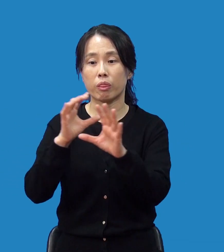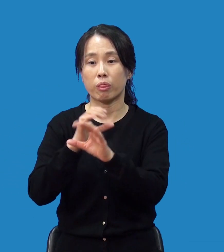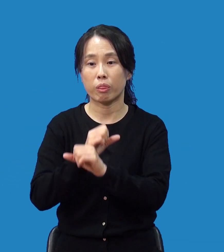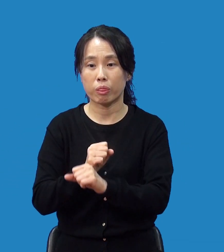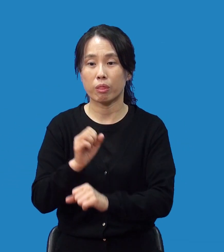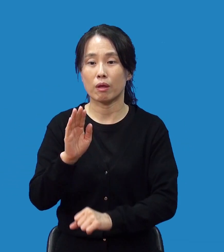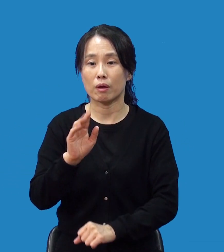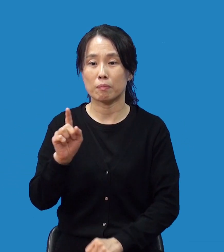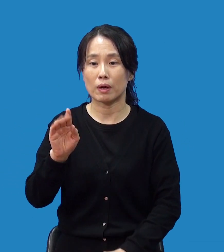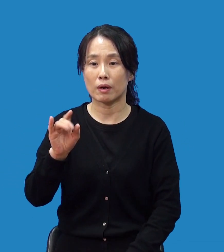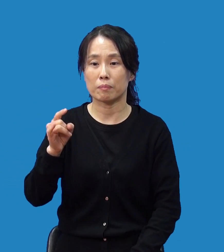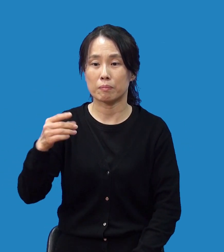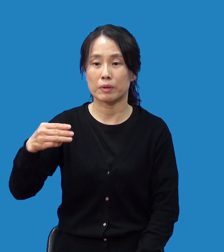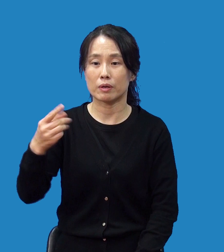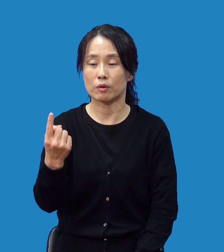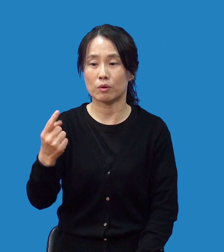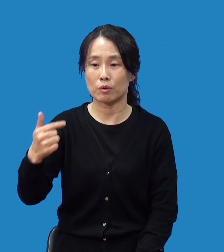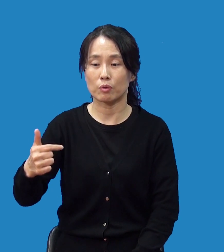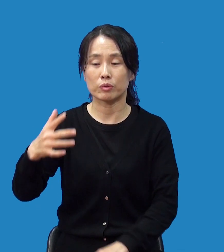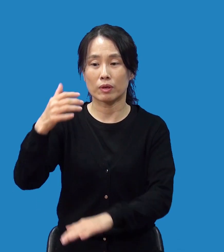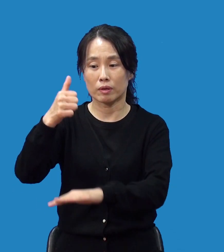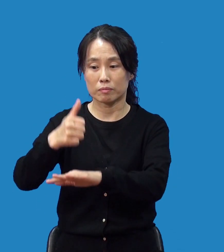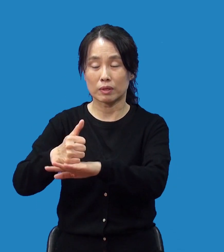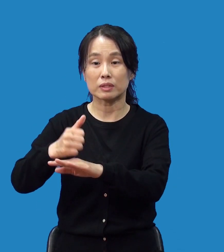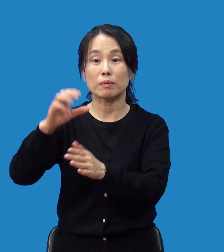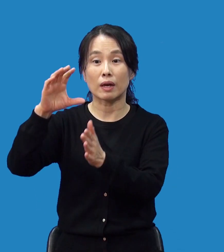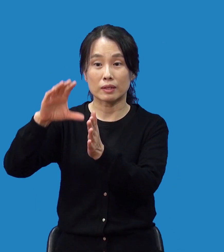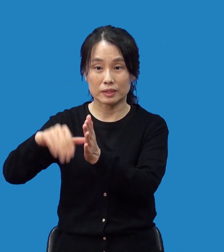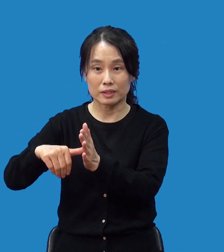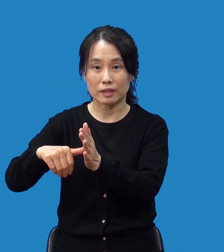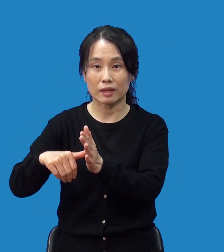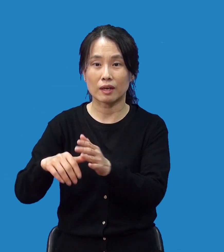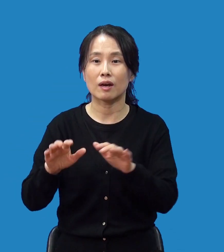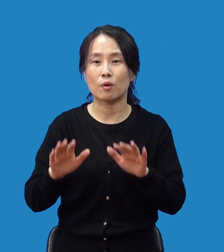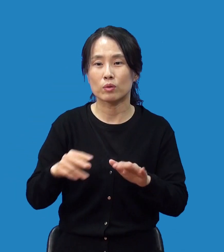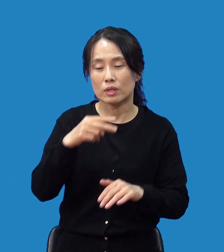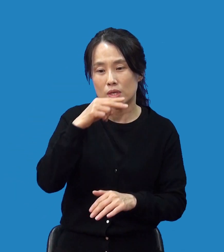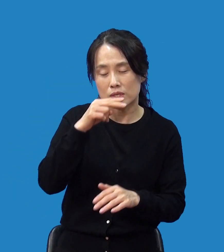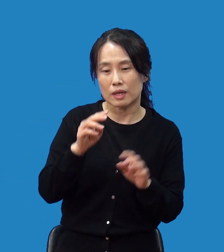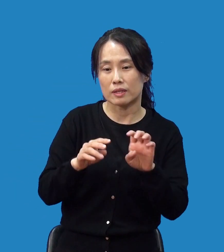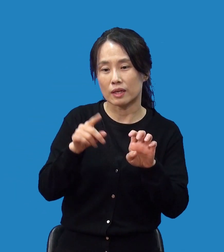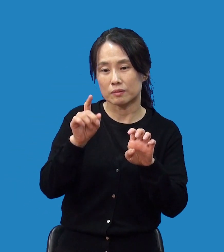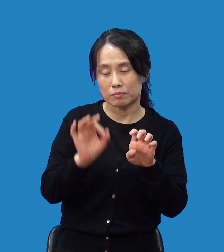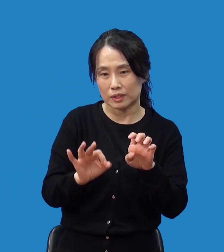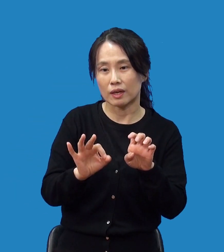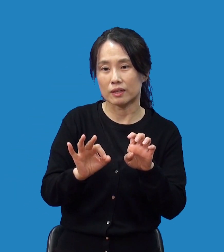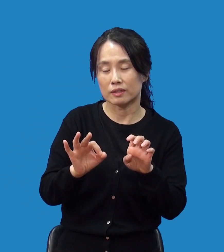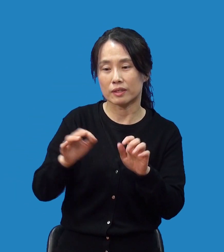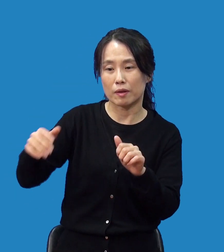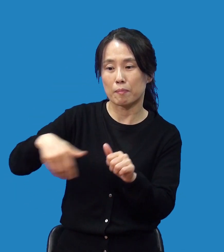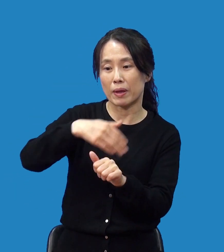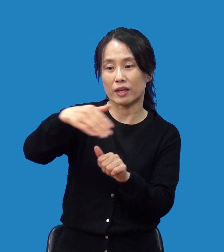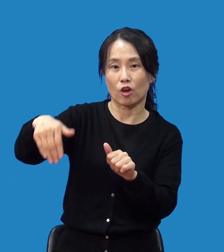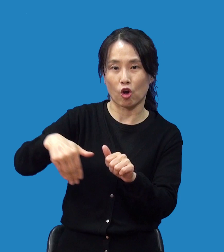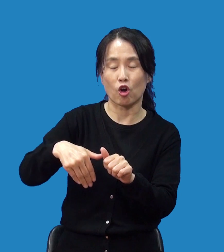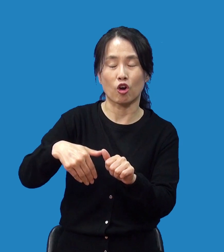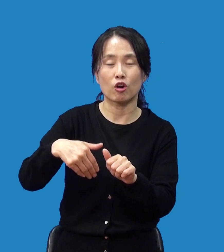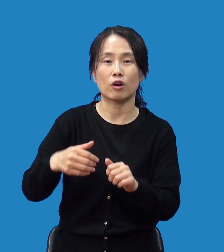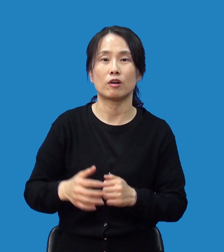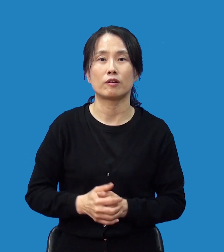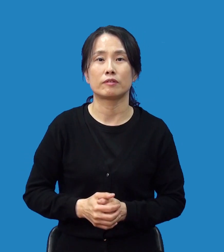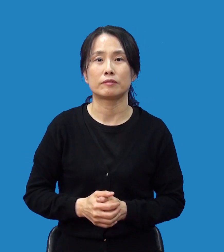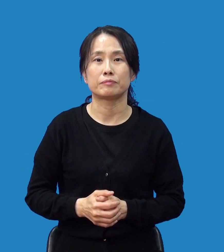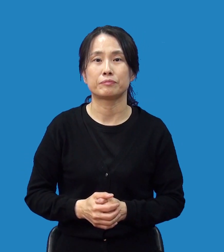제국의 말기 시대가 오늘 이사야 40장의 배경입니다.